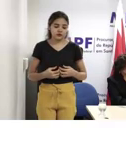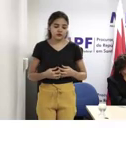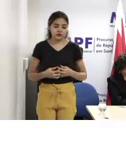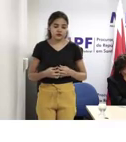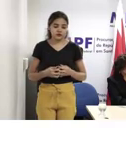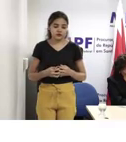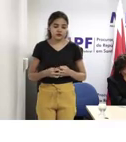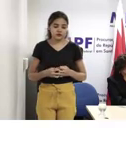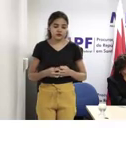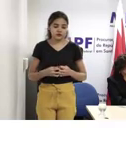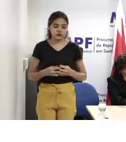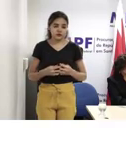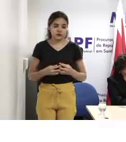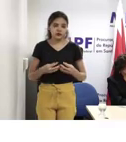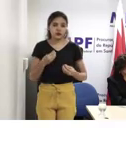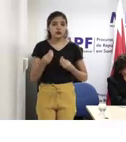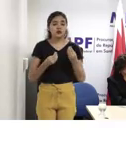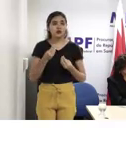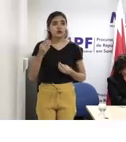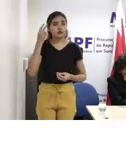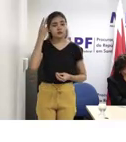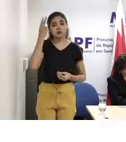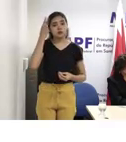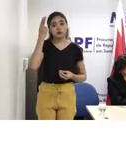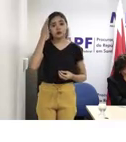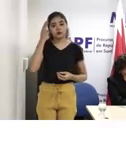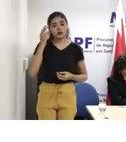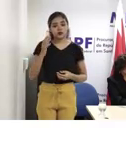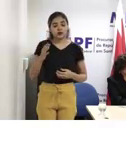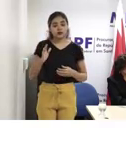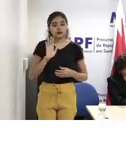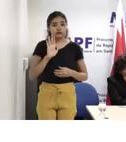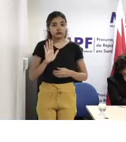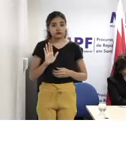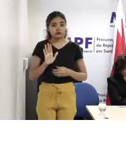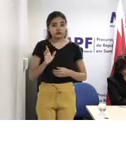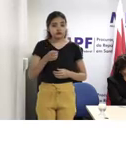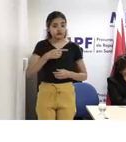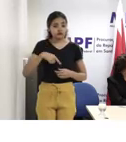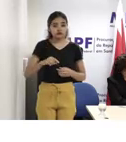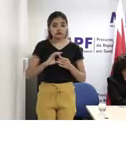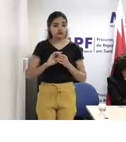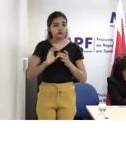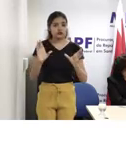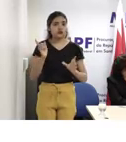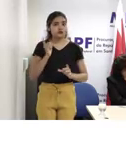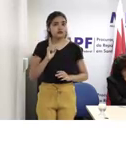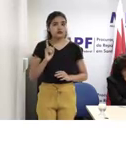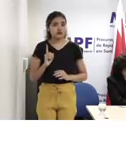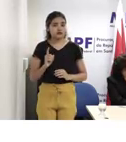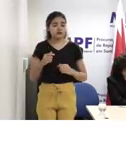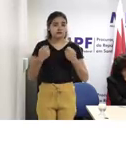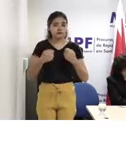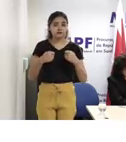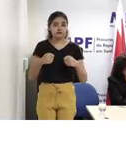importante nós não podemos permitir que a a infância seja roubada e crianç adolescentes sejam tratados